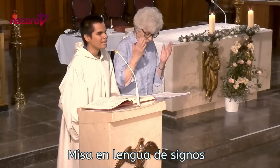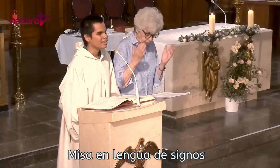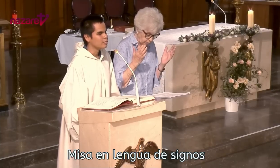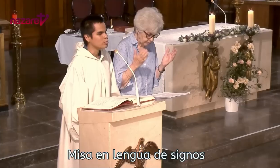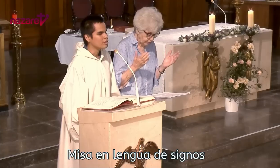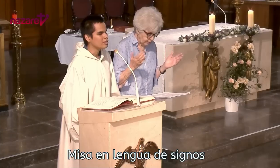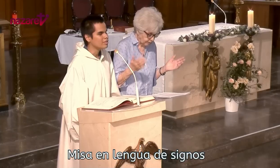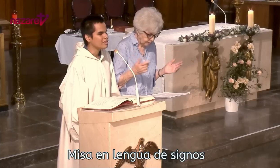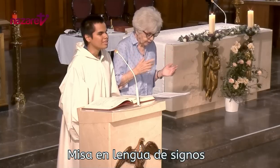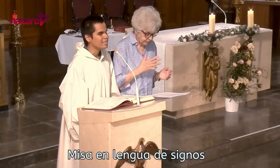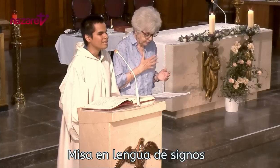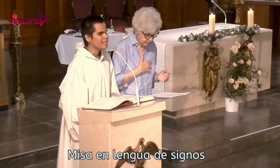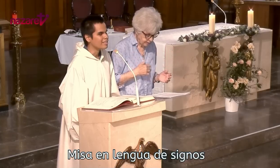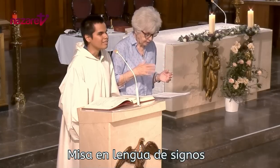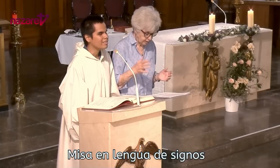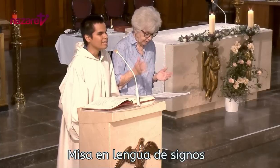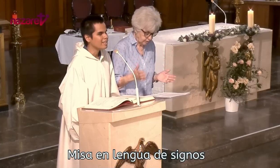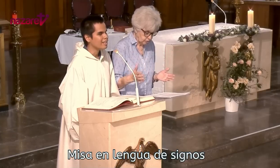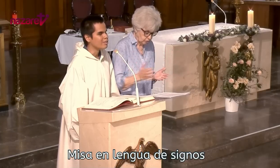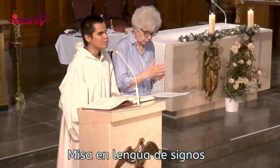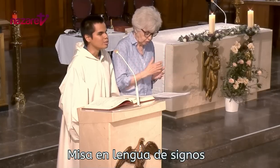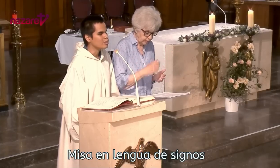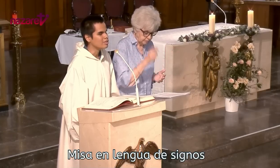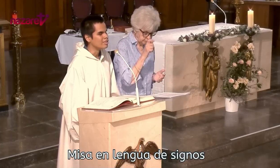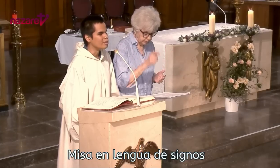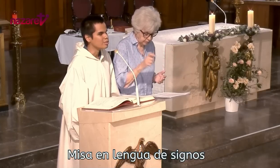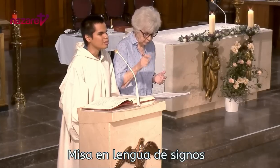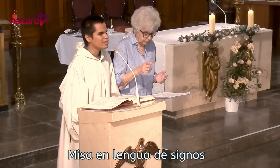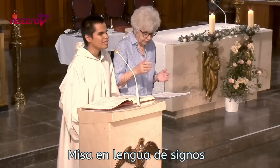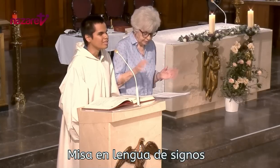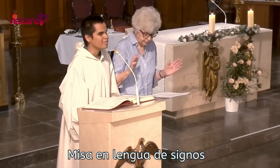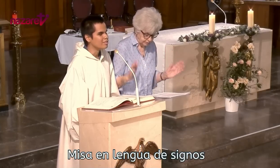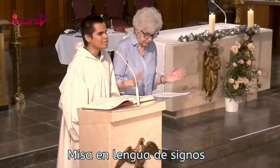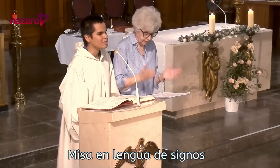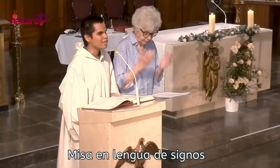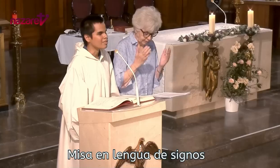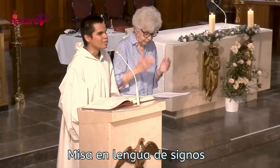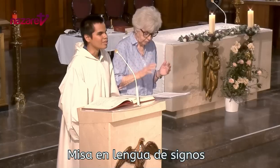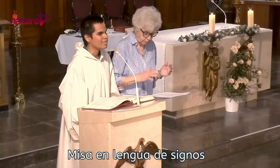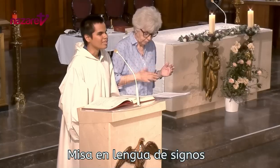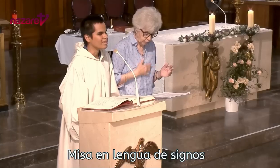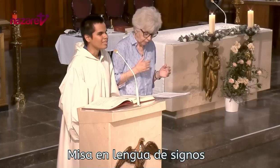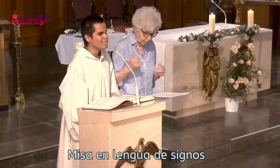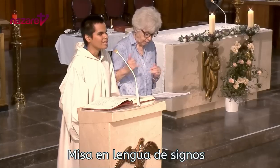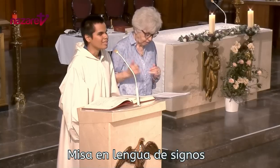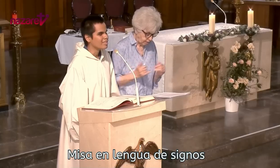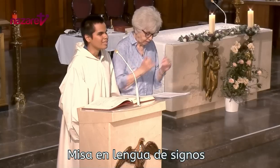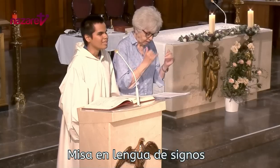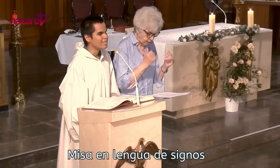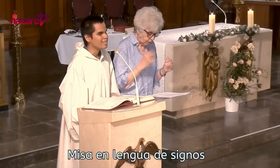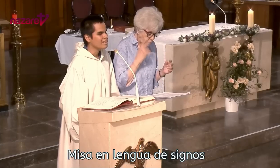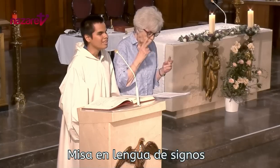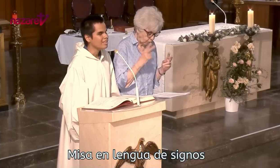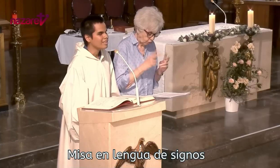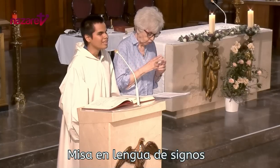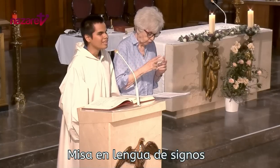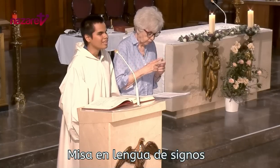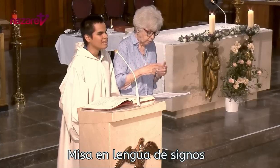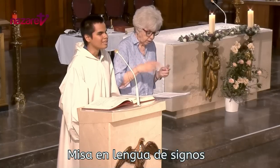Esto es bueno y agradable a los ojos de Dios, nuestro Salvador, que quiere que